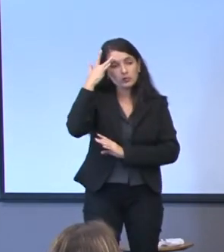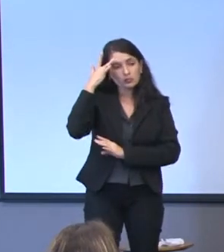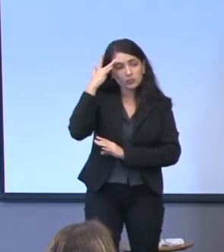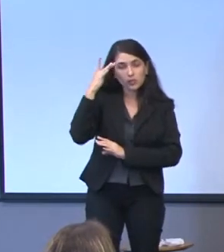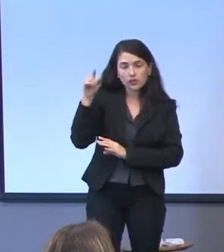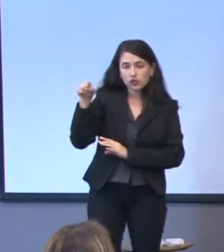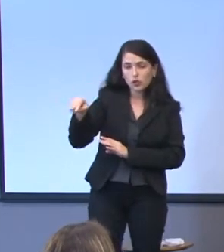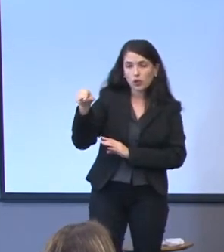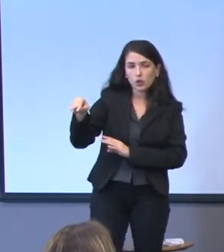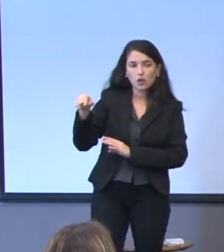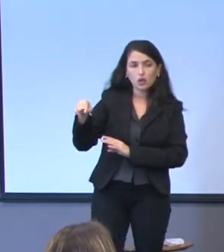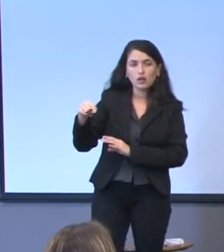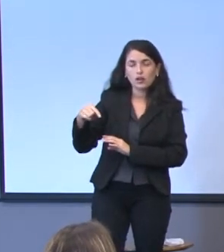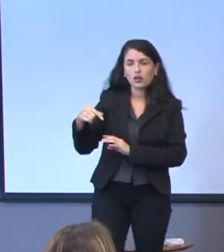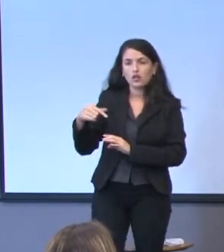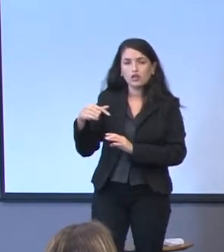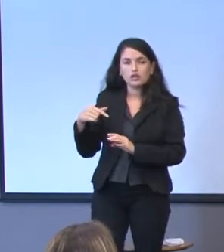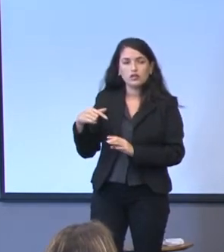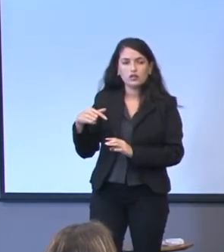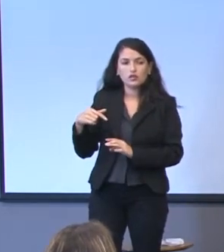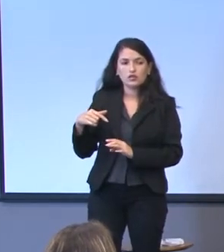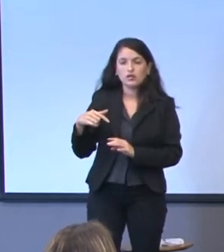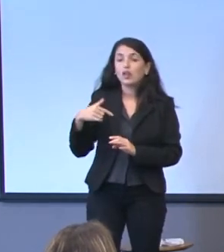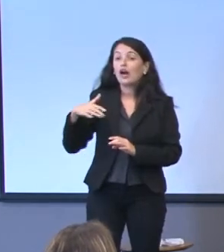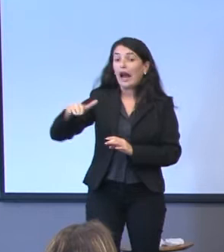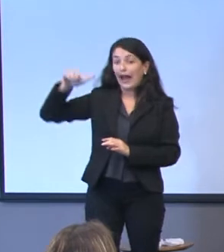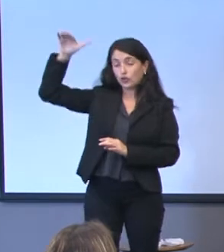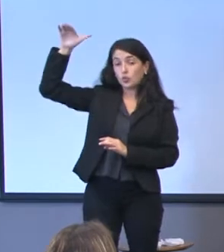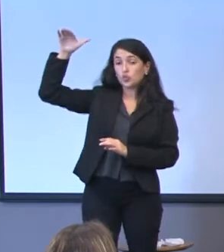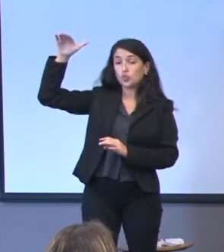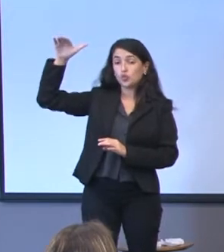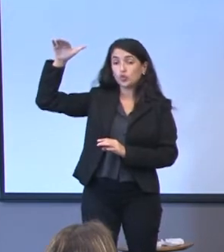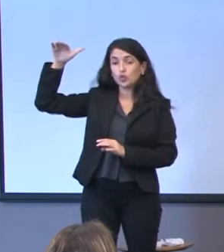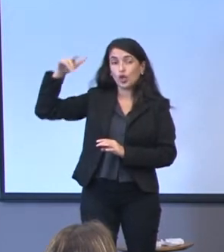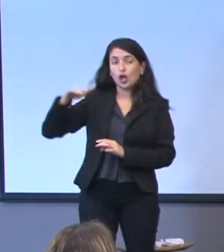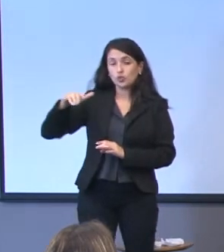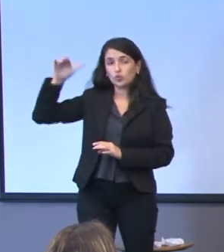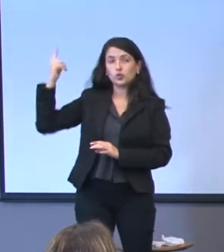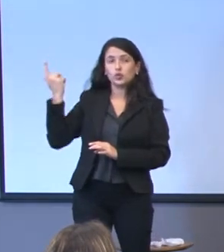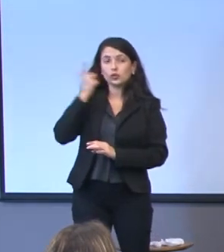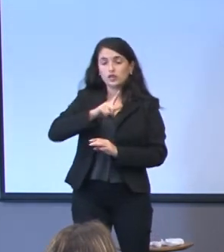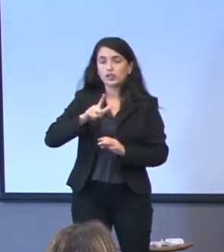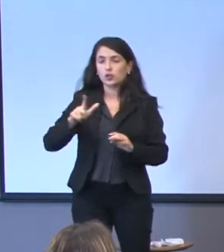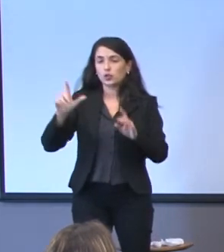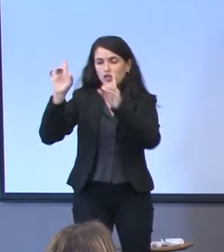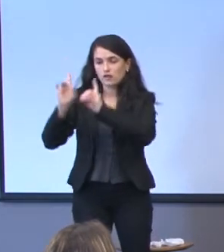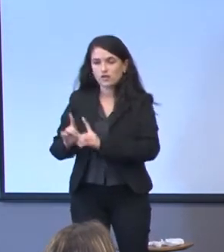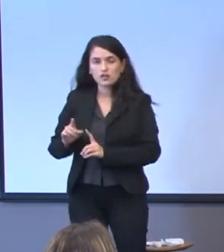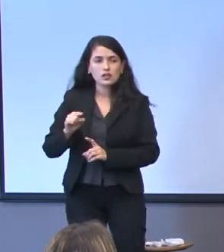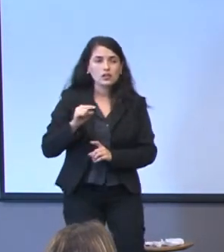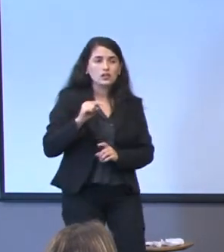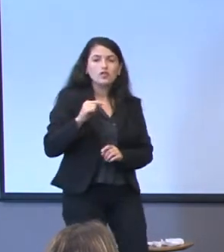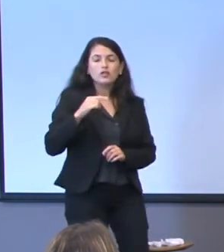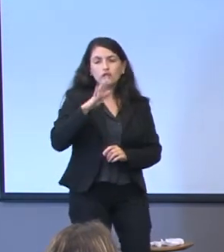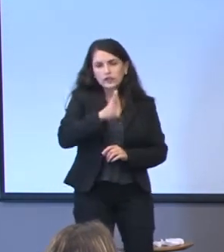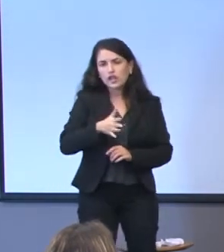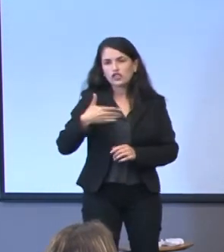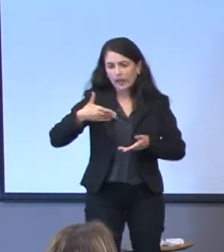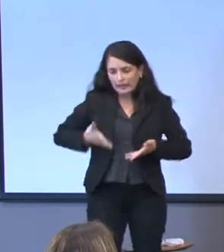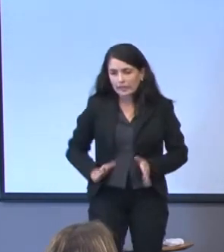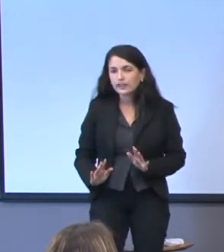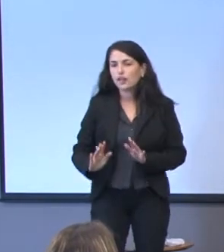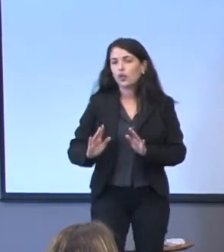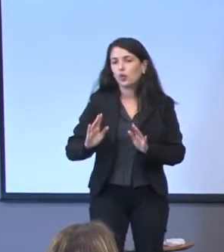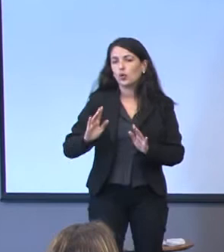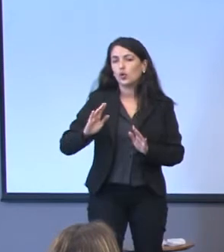que ficou deficiente na fase adulta, eles têm inserção. Você que vem de uma deficiência da vida